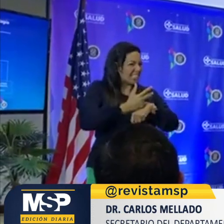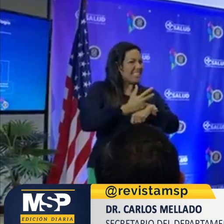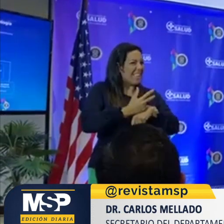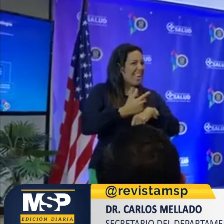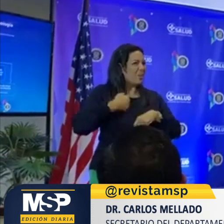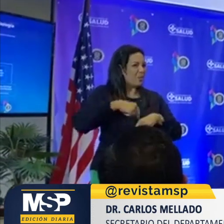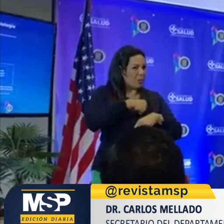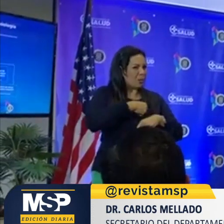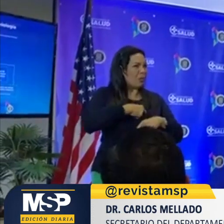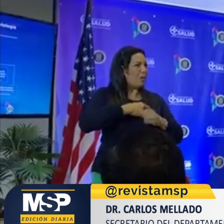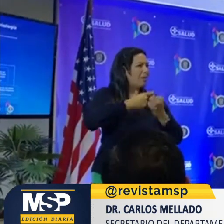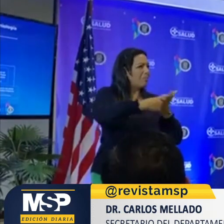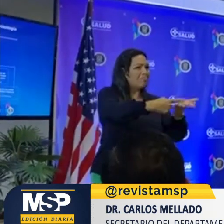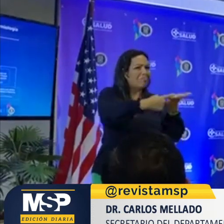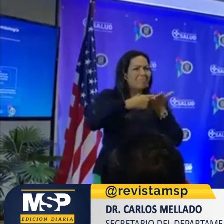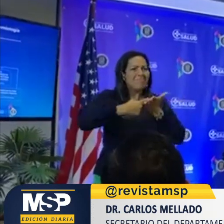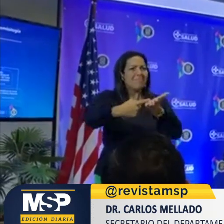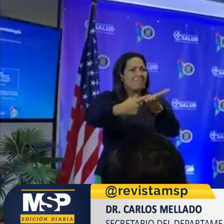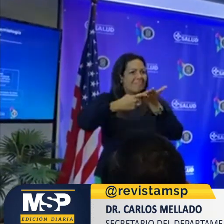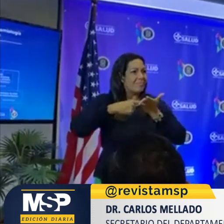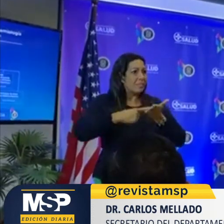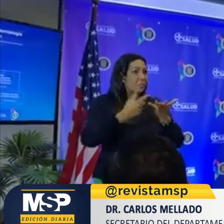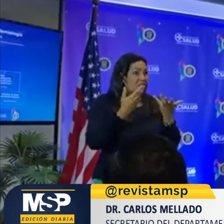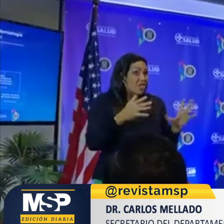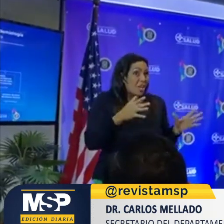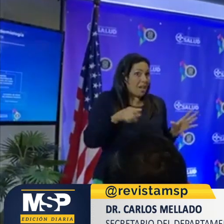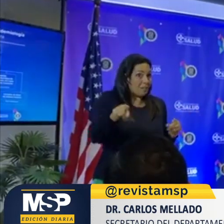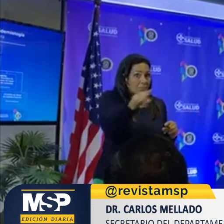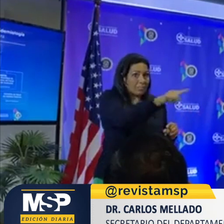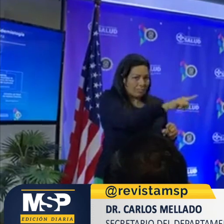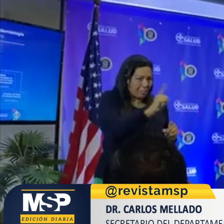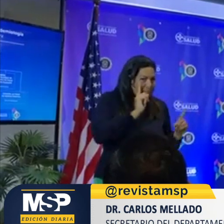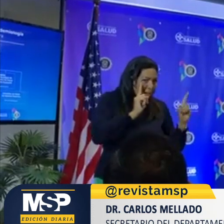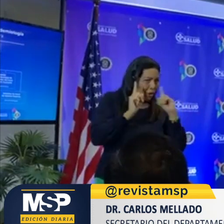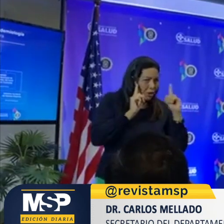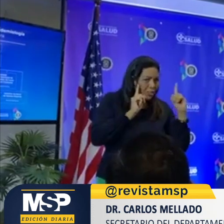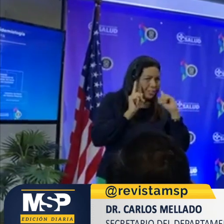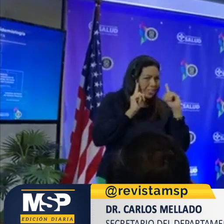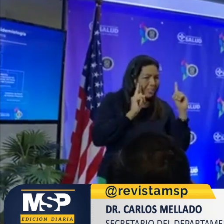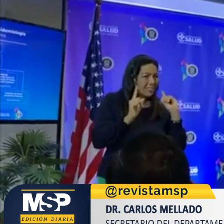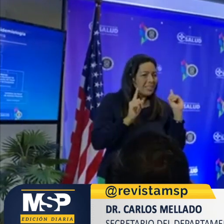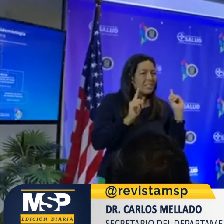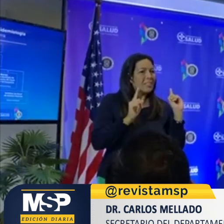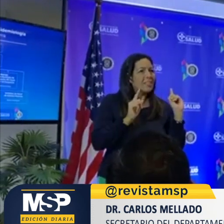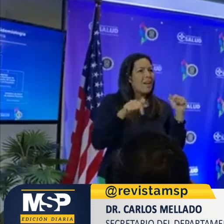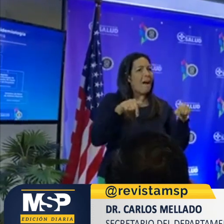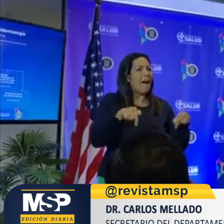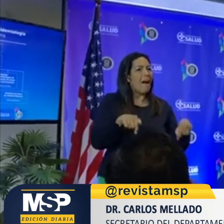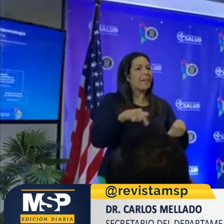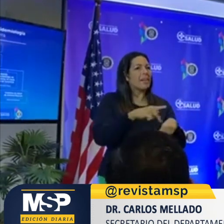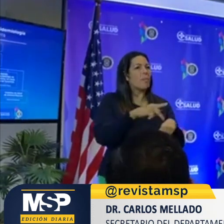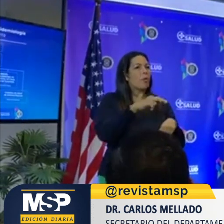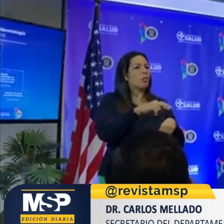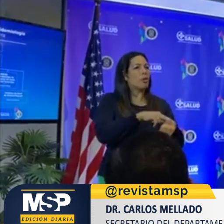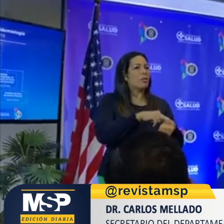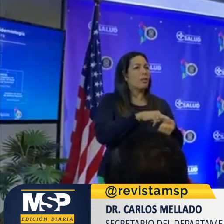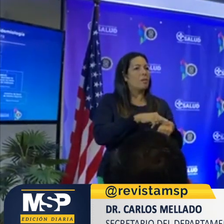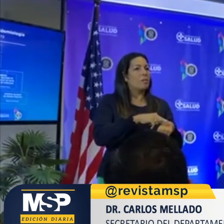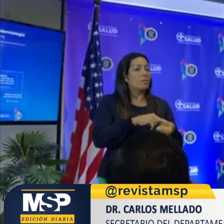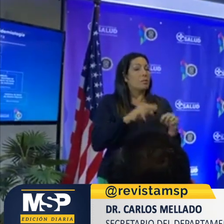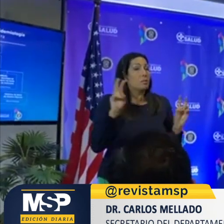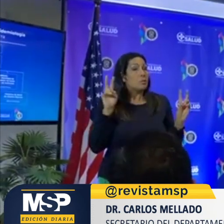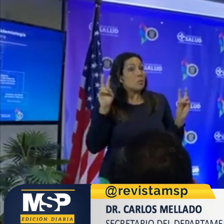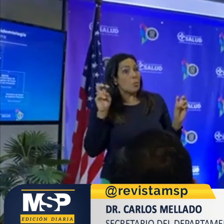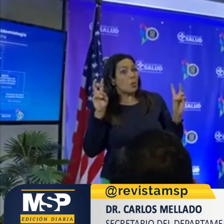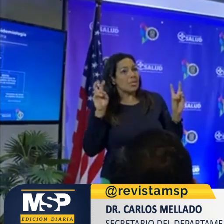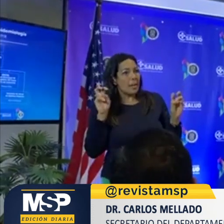discusión pública, porque se ha llevado a nivel público, de que aquí se quiere desmantelar uno de los